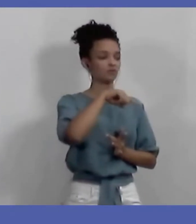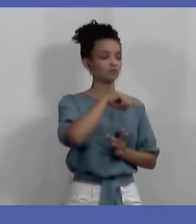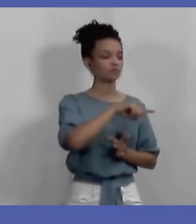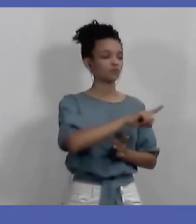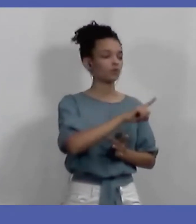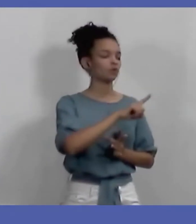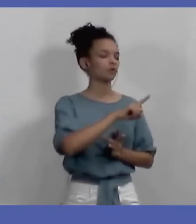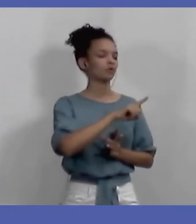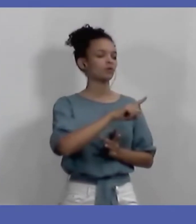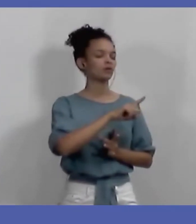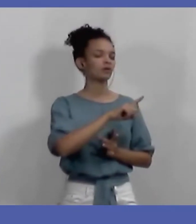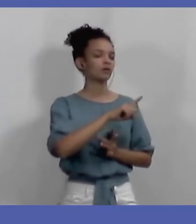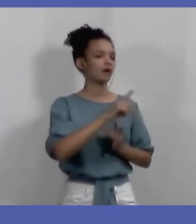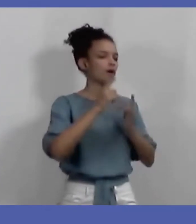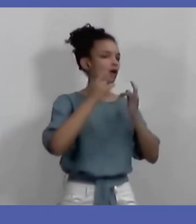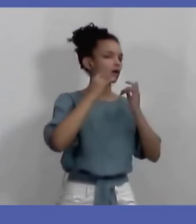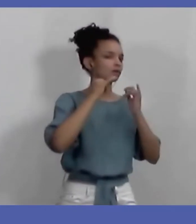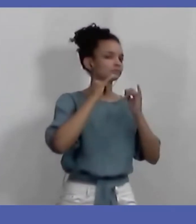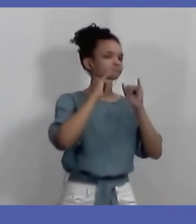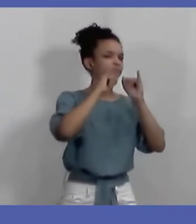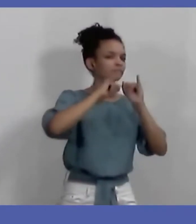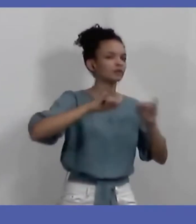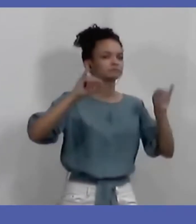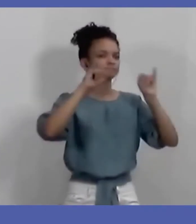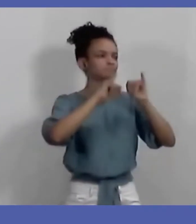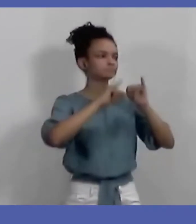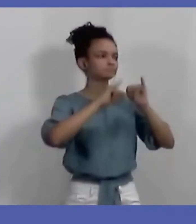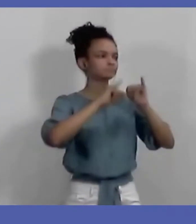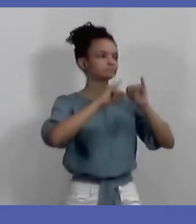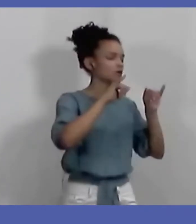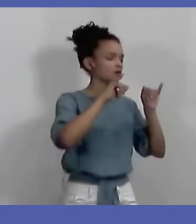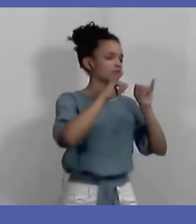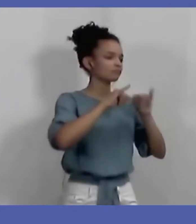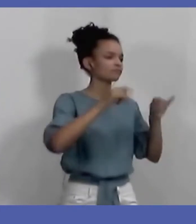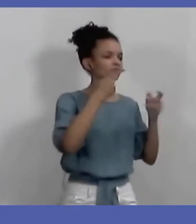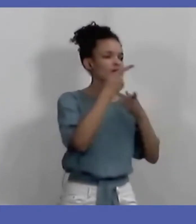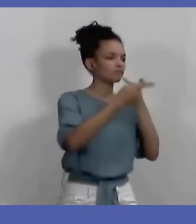notícia, a ponto de não mais poder Jesus entrar